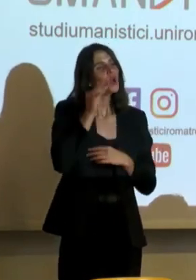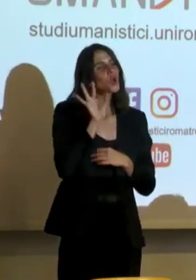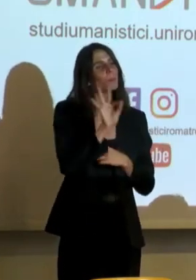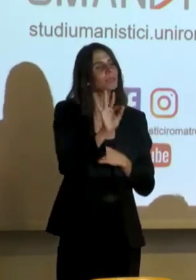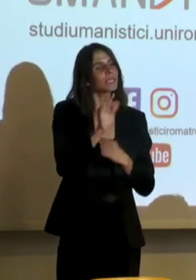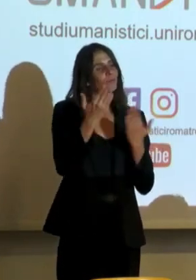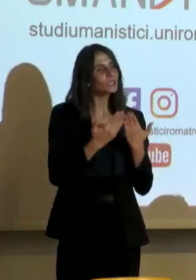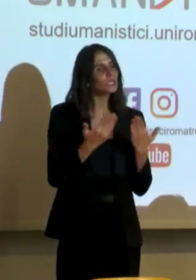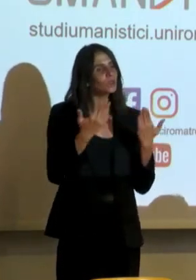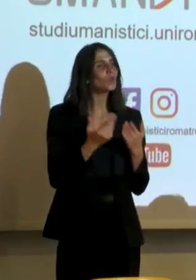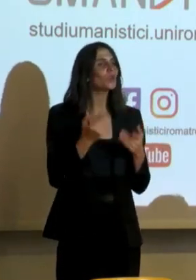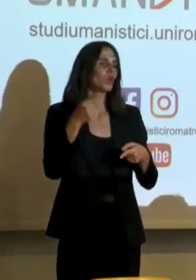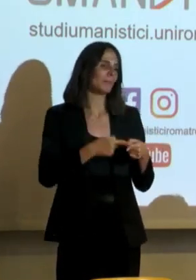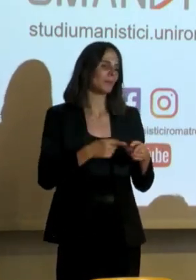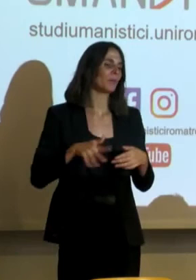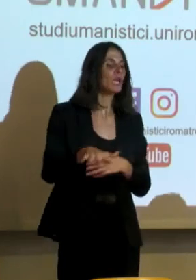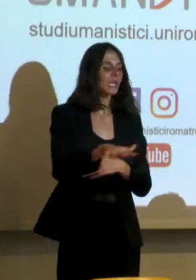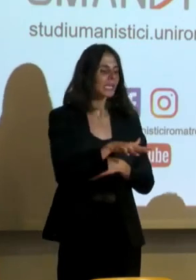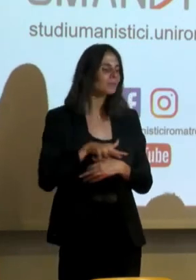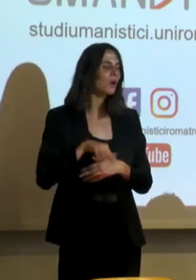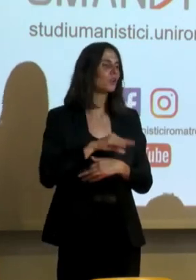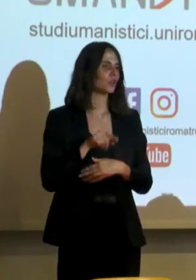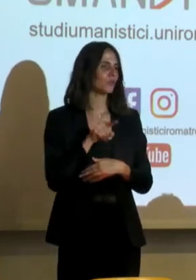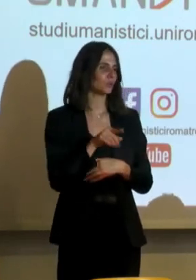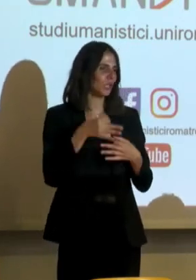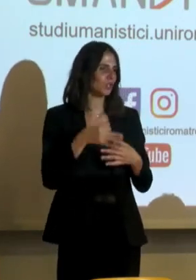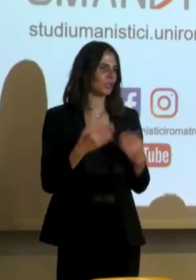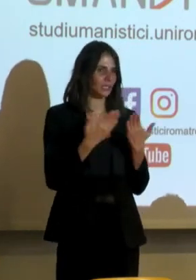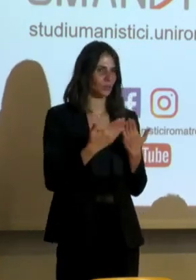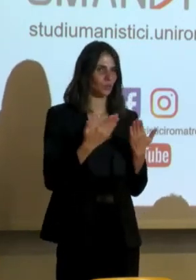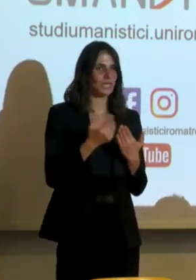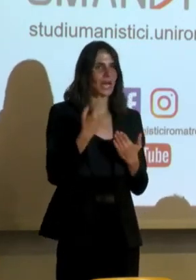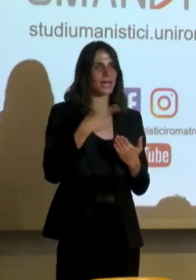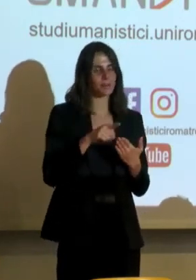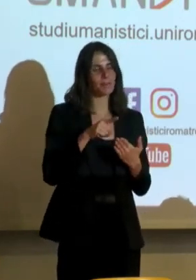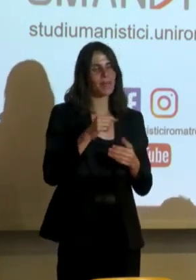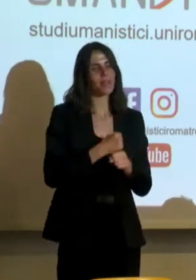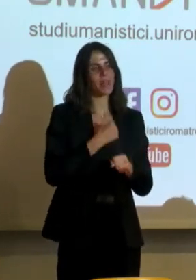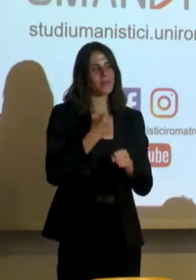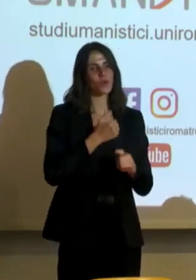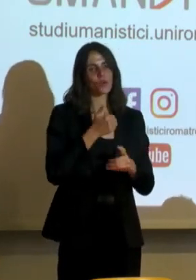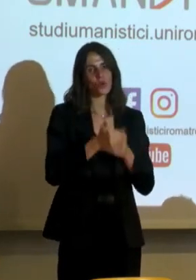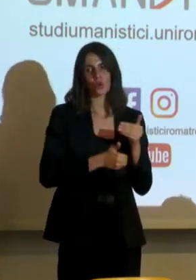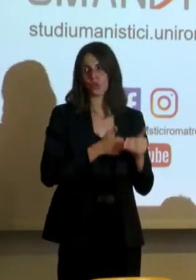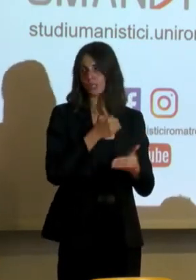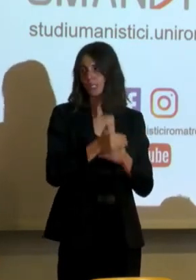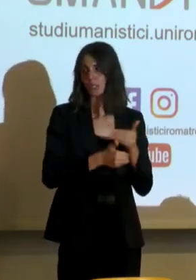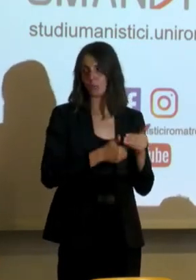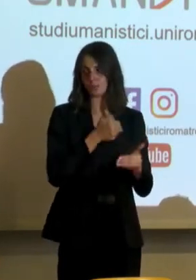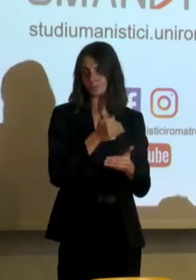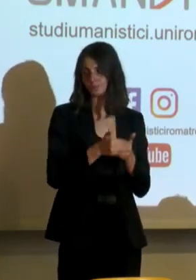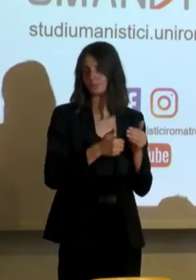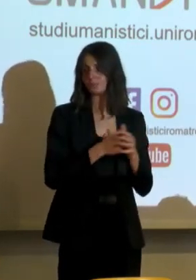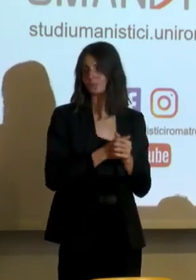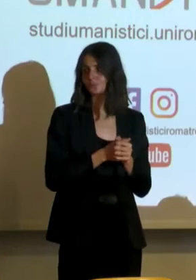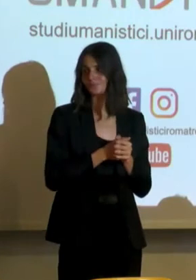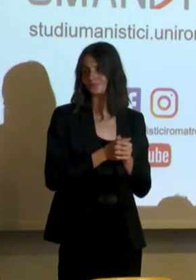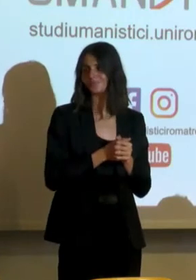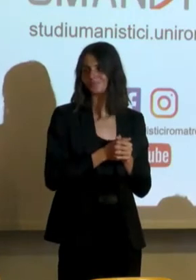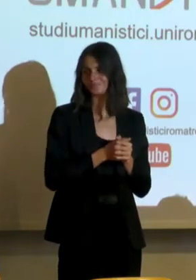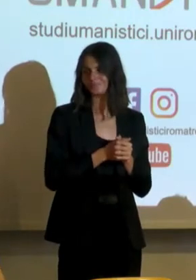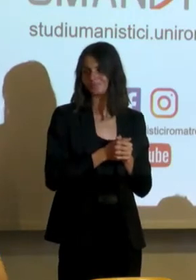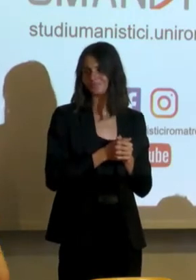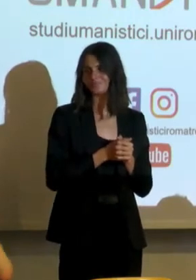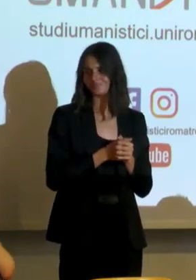puoi stare anche in futuro per compiere un lavoro, continuare chissà anche dopo con un percorso di studi.